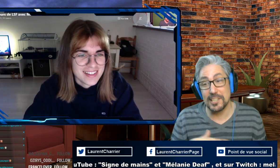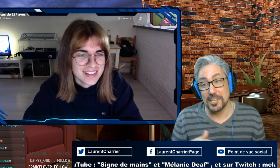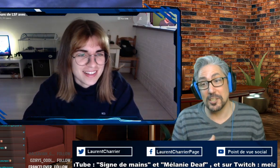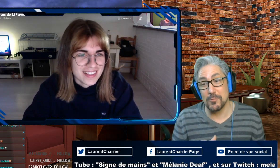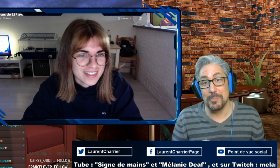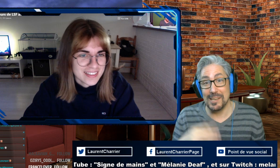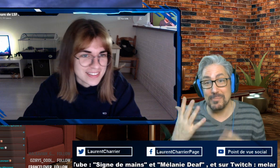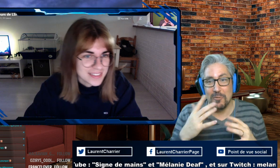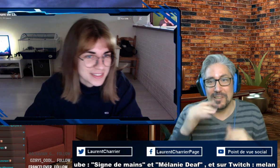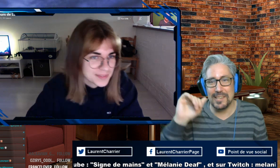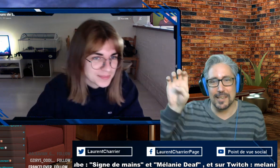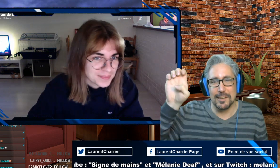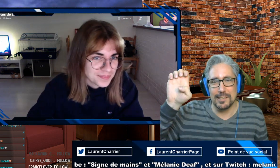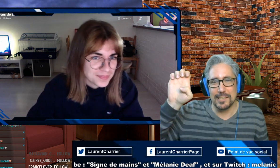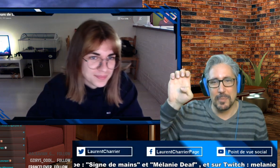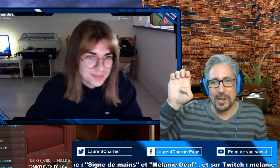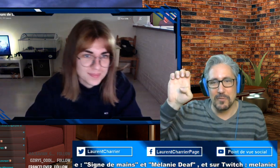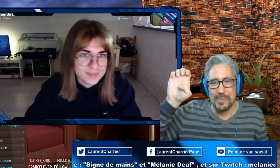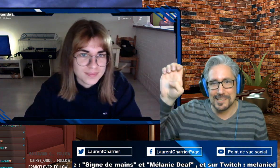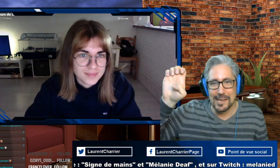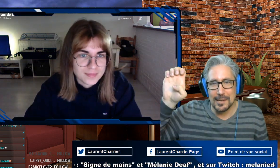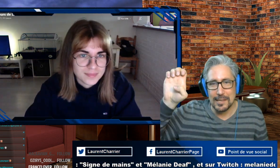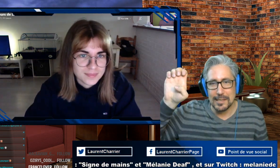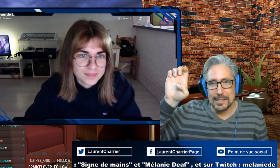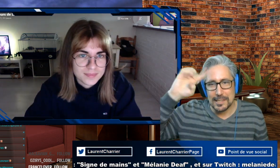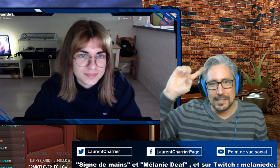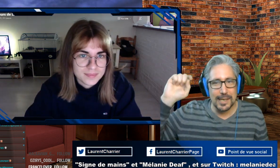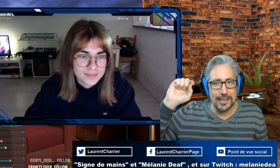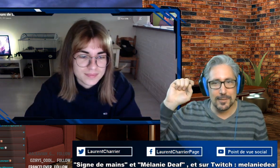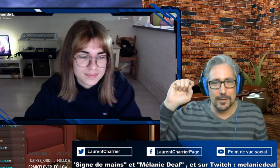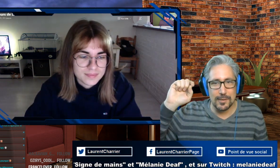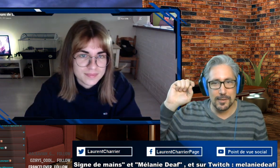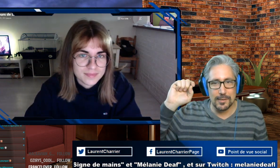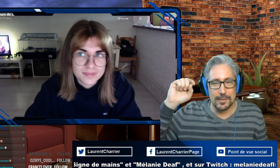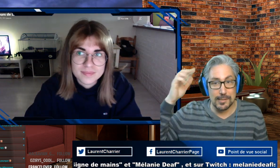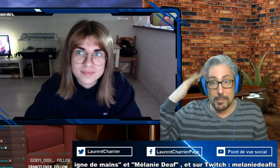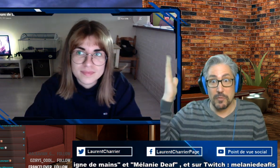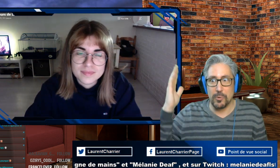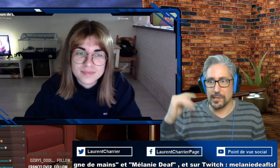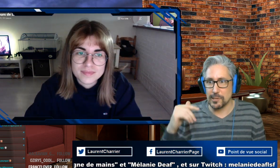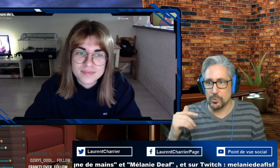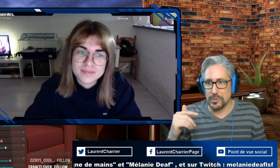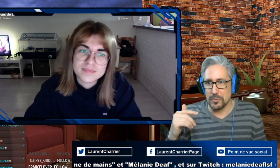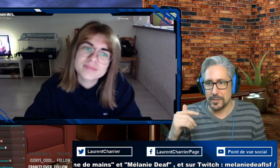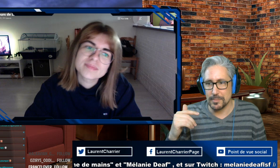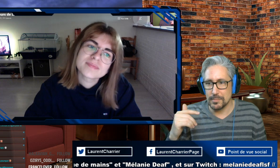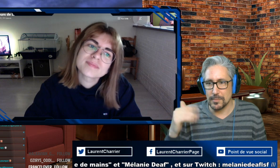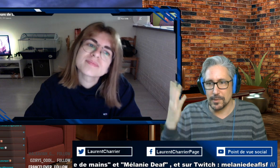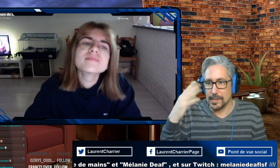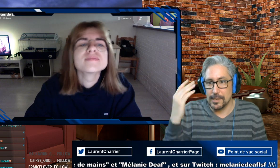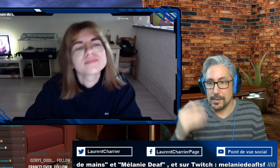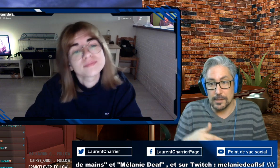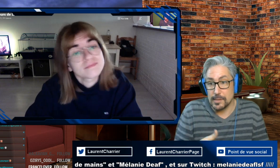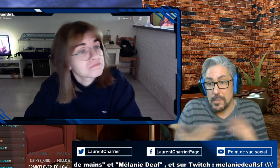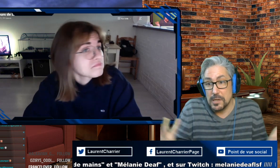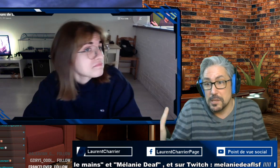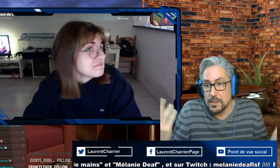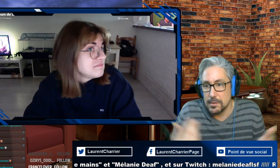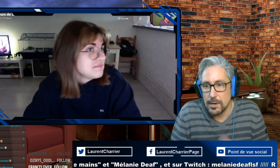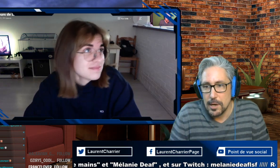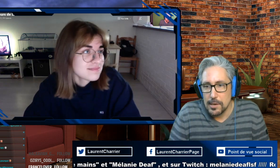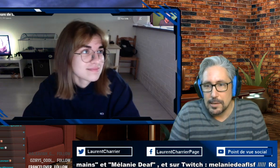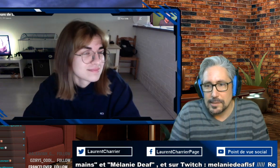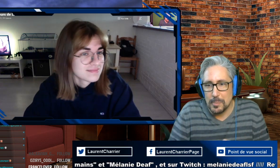Ouais, j'ai été chercher loin, mais en fait, dès que j'ai appris l'alphabet, ça, direct, ça m'a fait penser à ça tout de suite, en fait. Donc, ça m'a